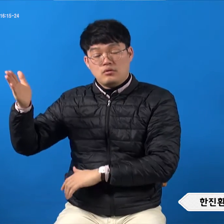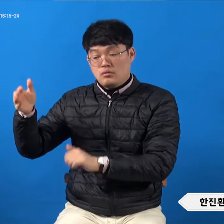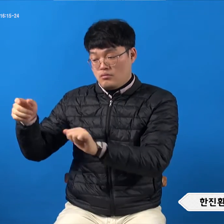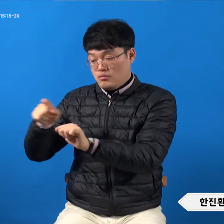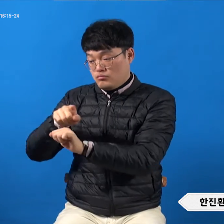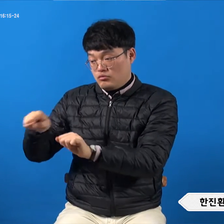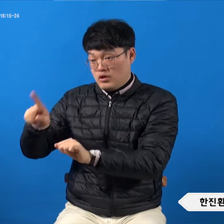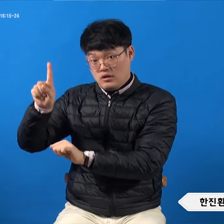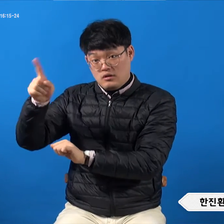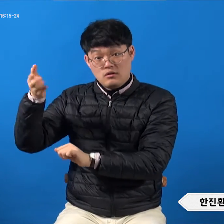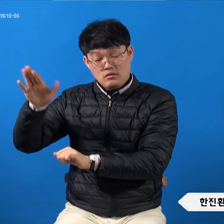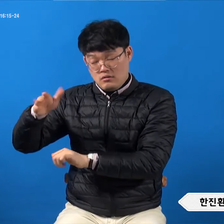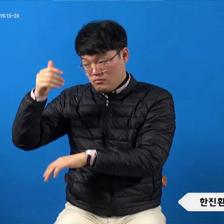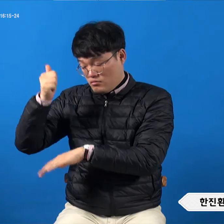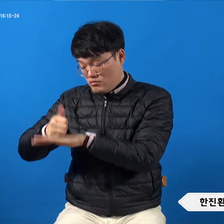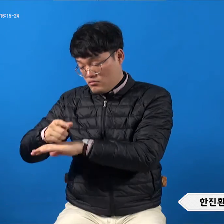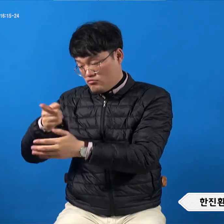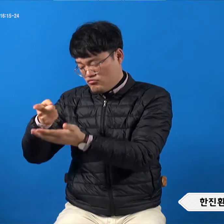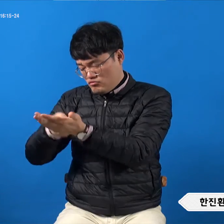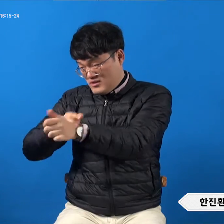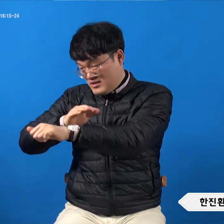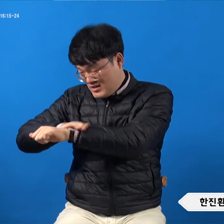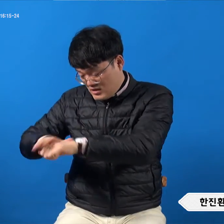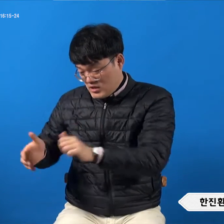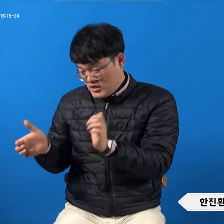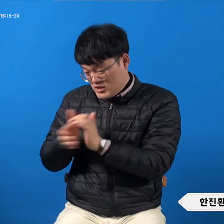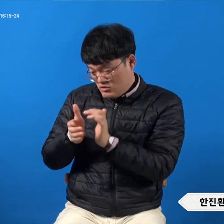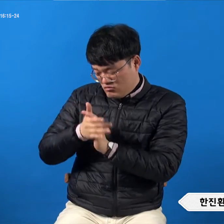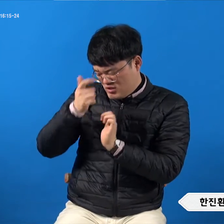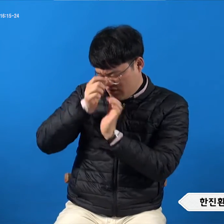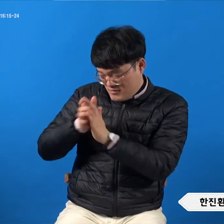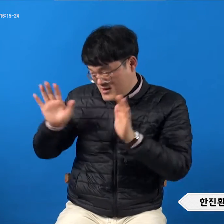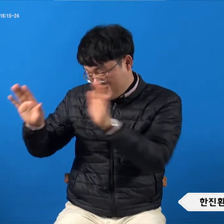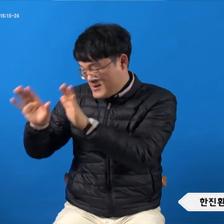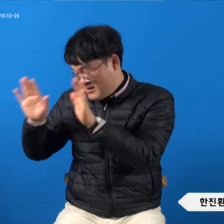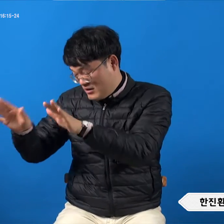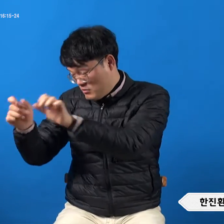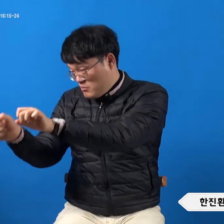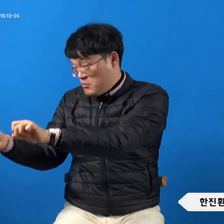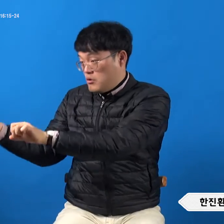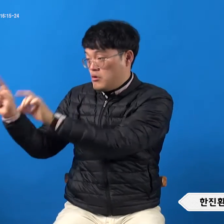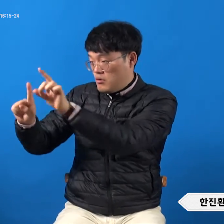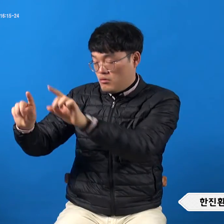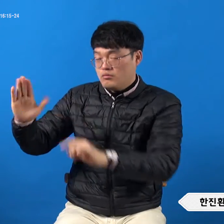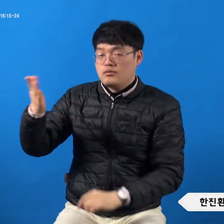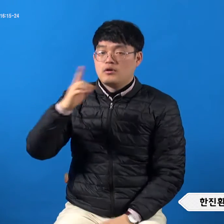확률 50분의 1밖에 안 되는데 친구들 기도가 살린 거죠.